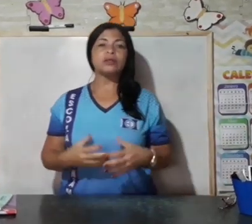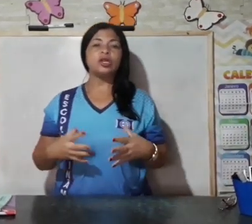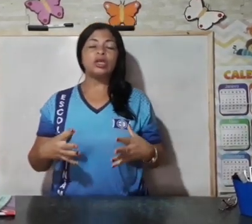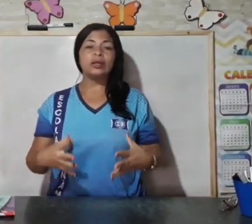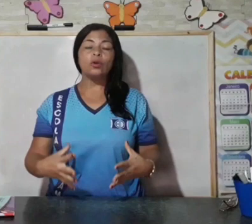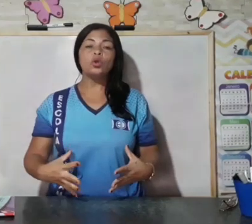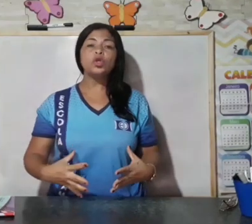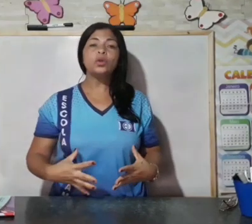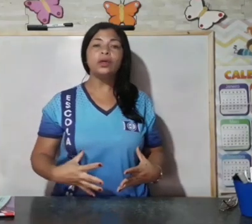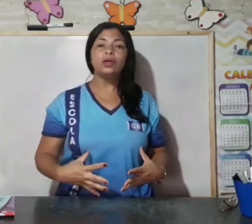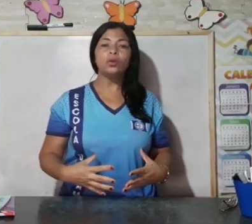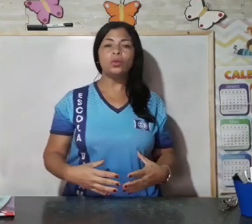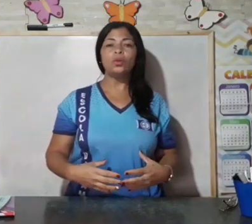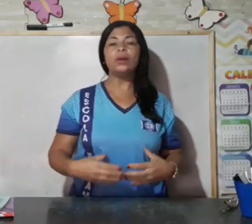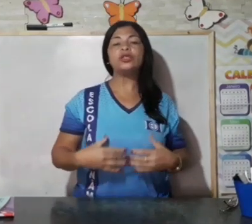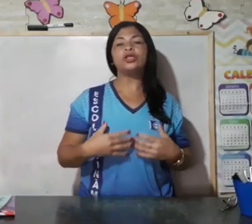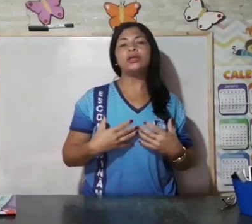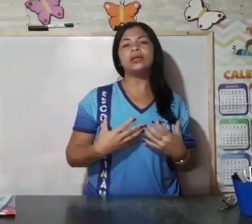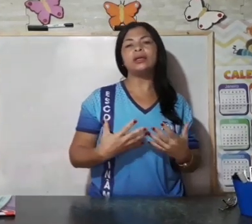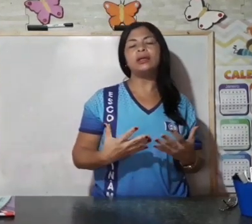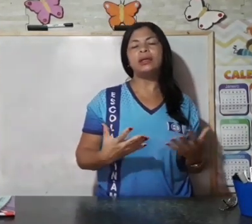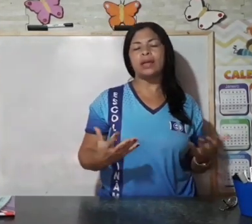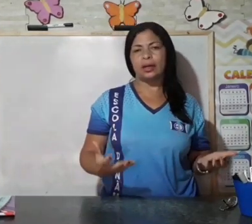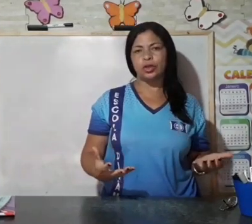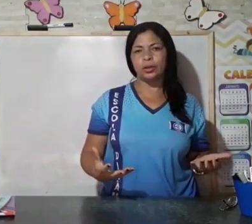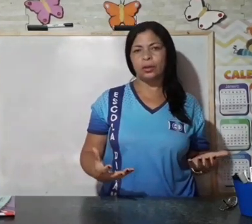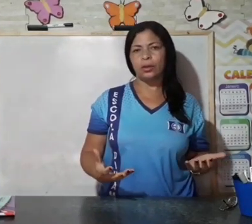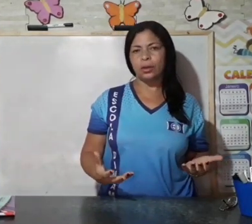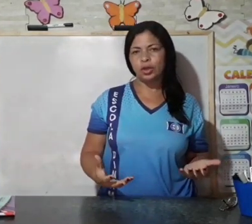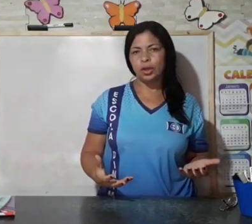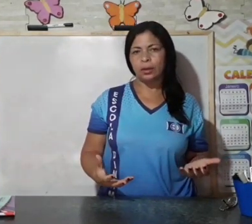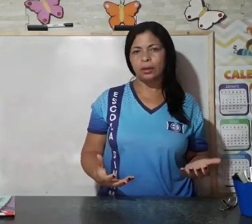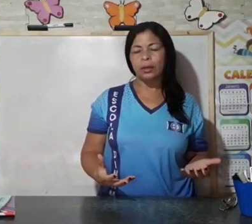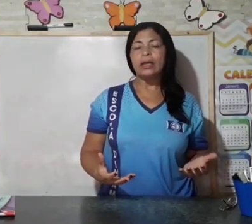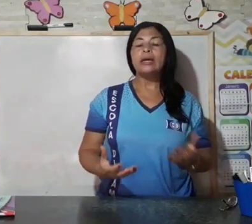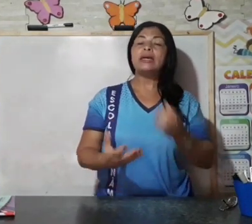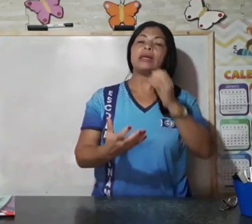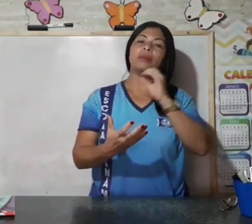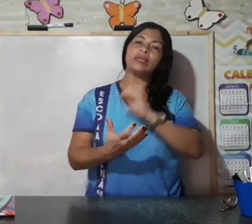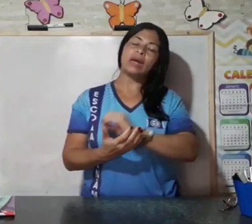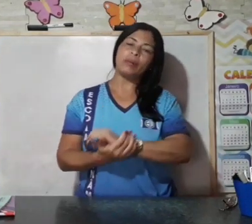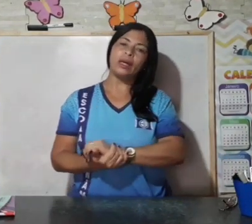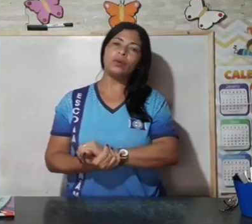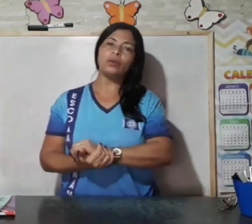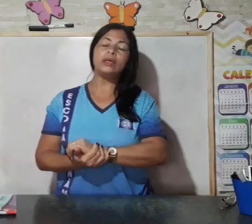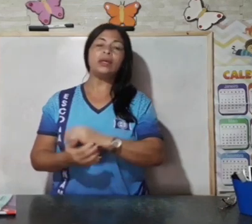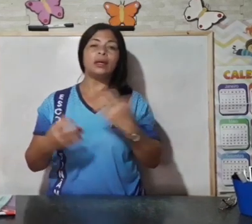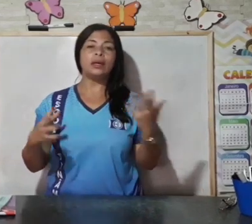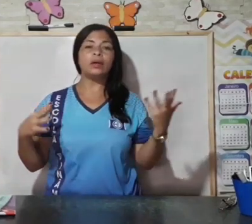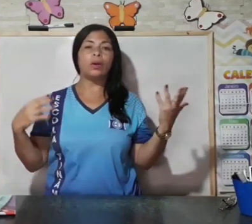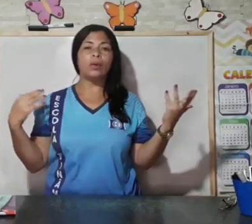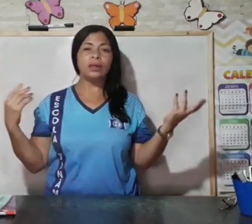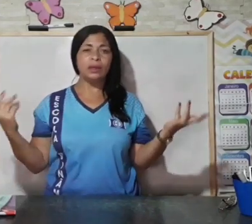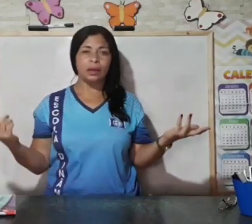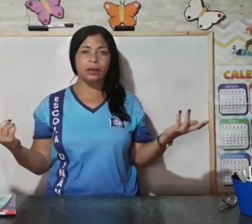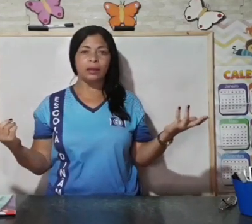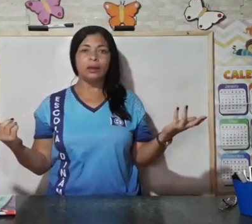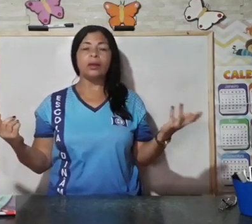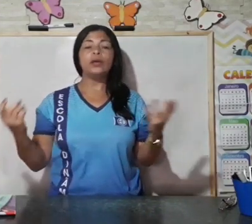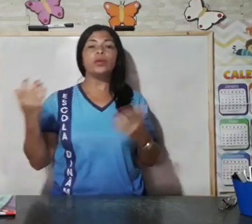Vocês já estão construindo uma dignidade, ok, gente? E também sabendo que ninguém é igual a ninguém. E por